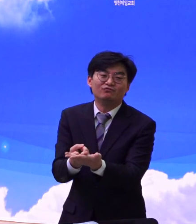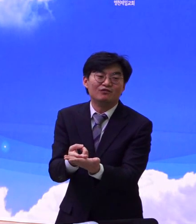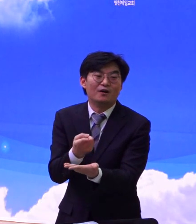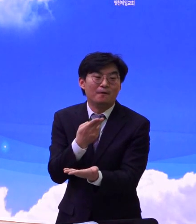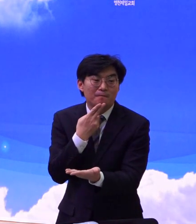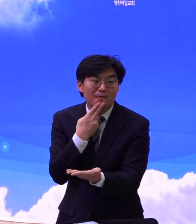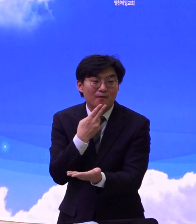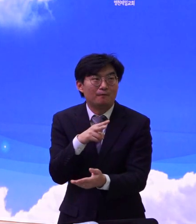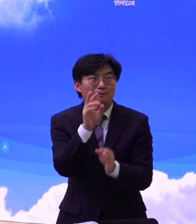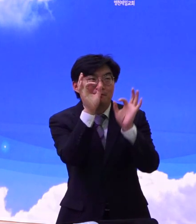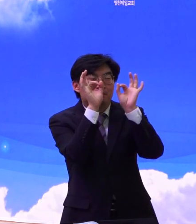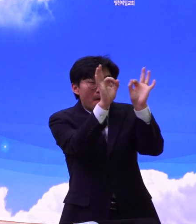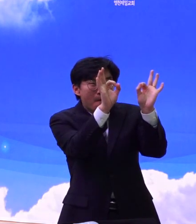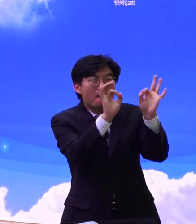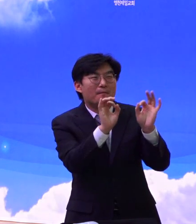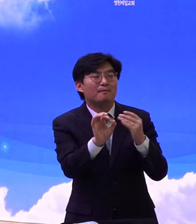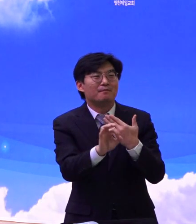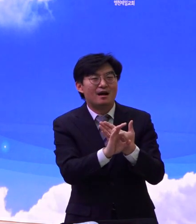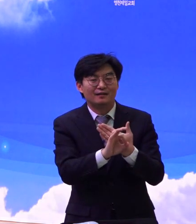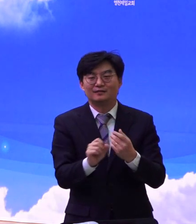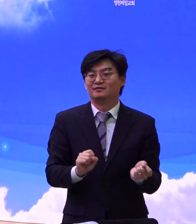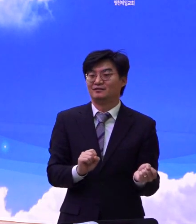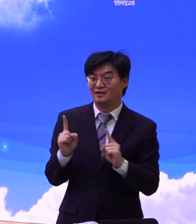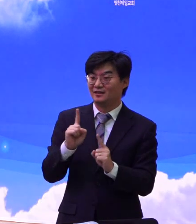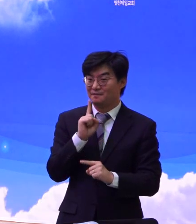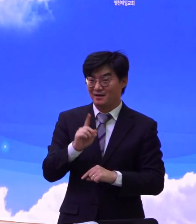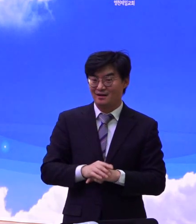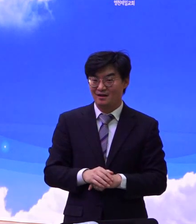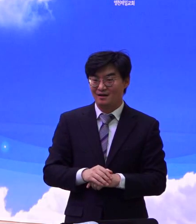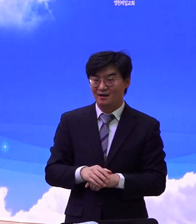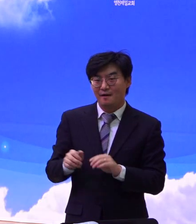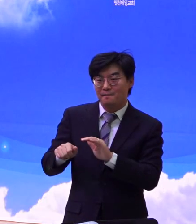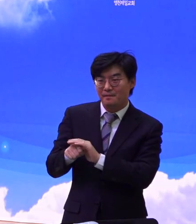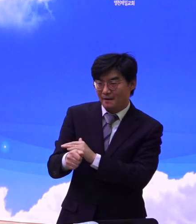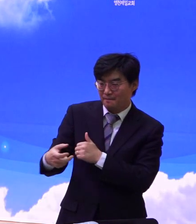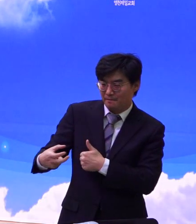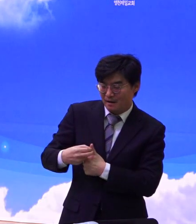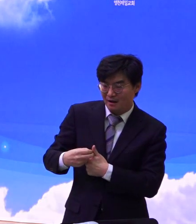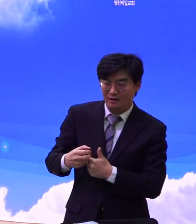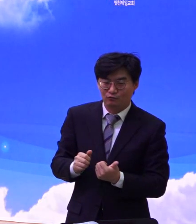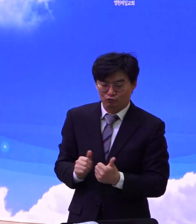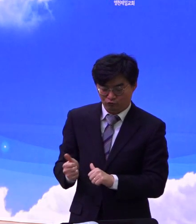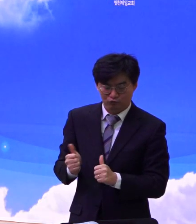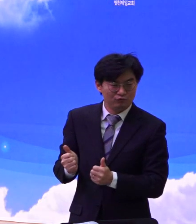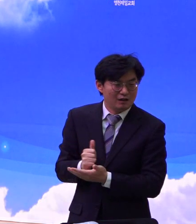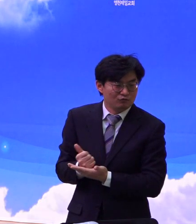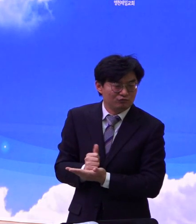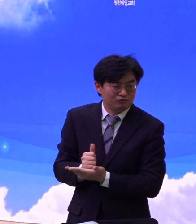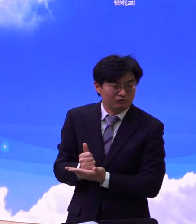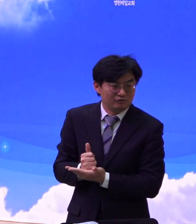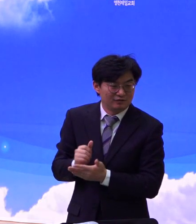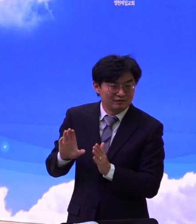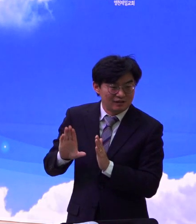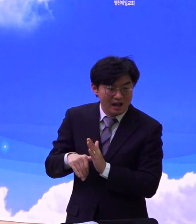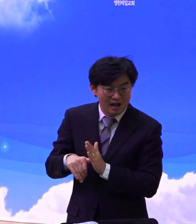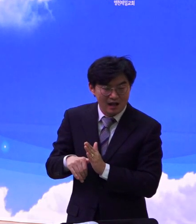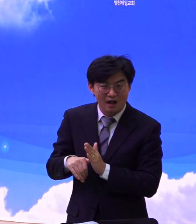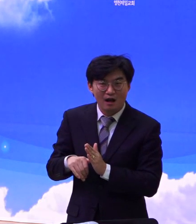한다. 이 말도 안 되는 하나님의 말씀에 그대로 순종한 믿음의 사람들이 있었습니다.